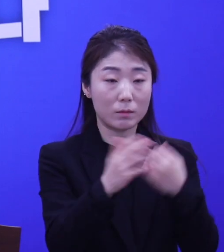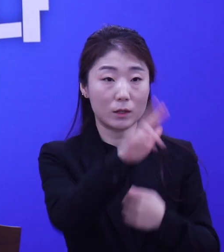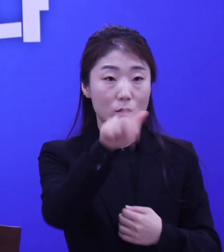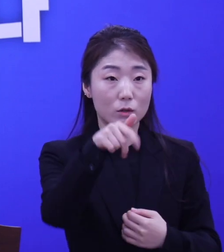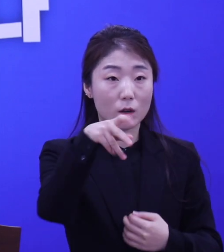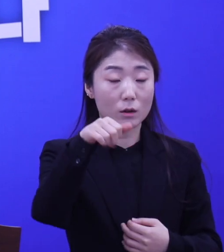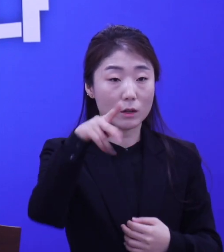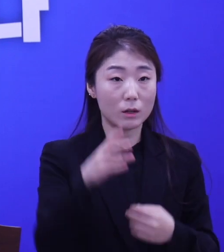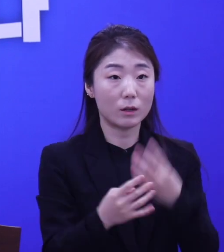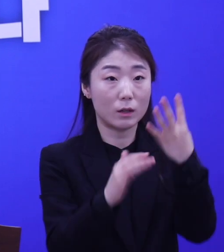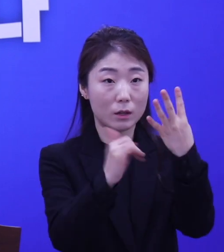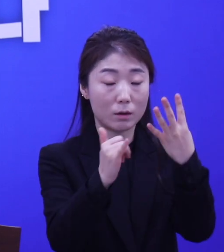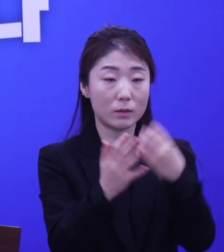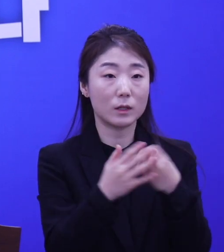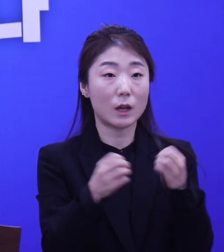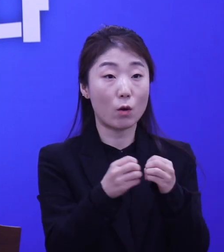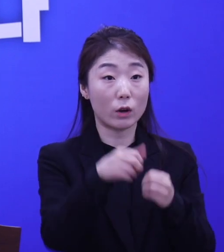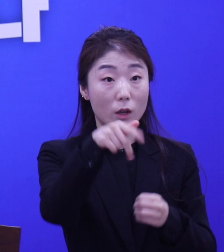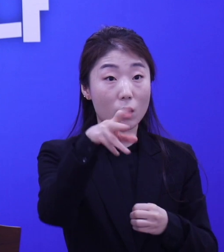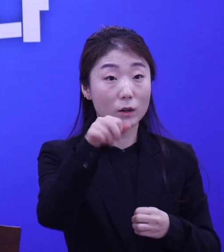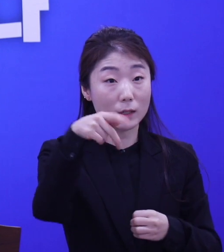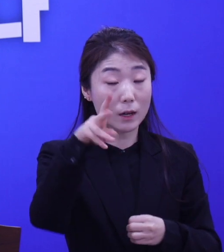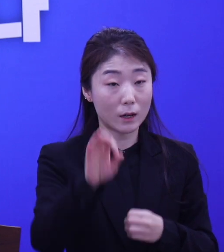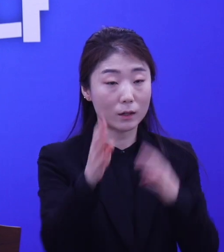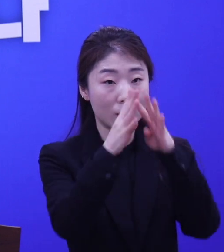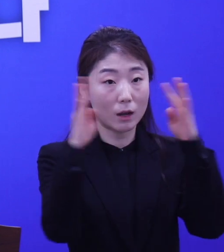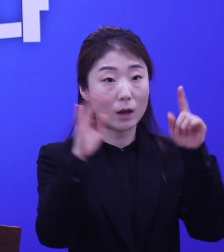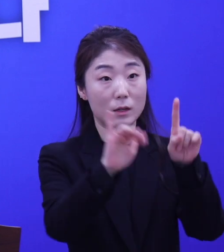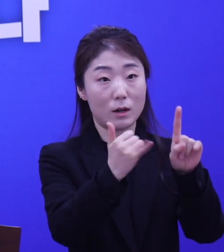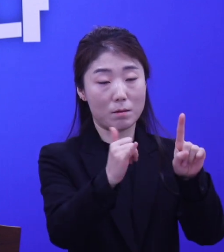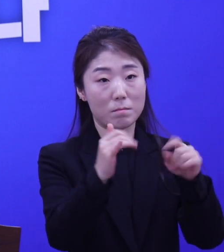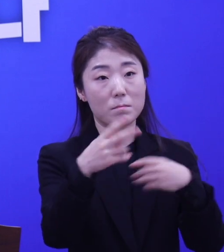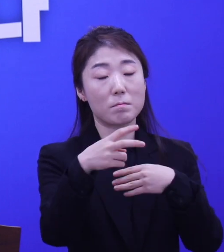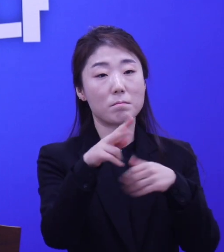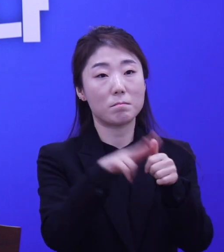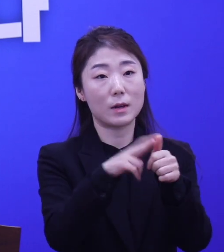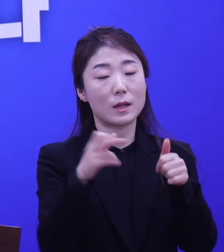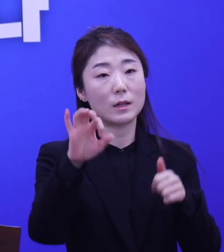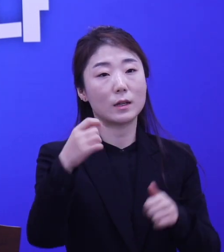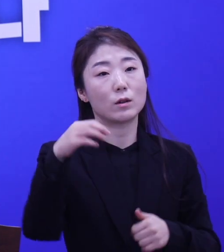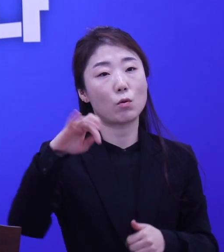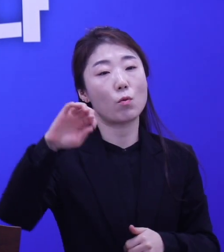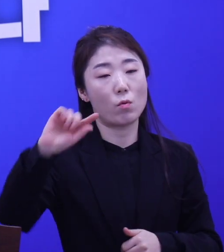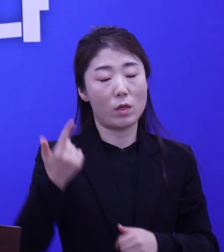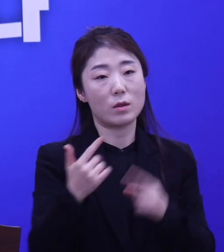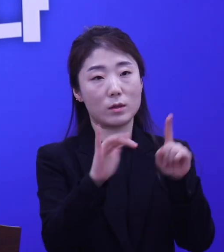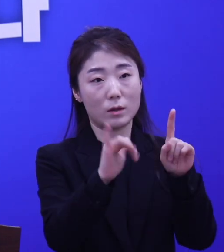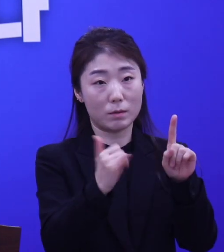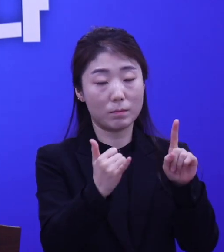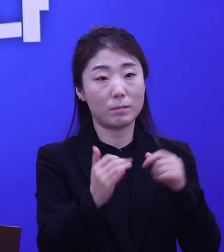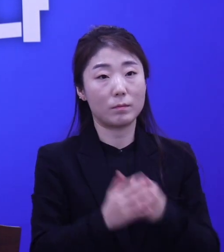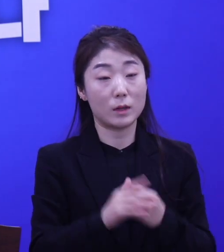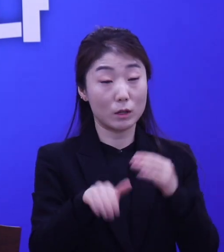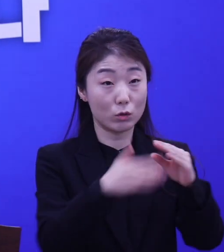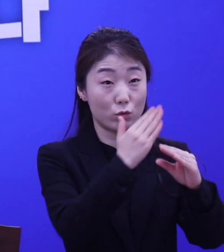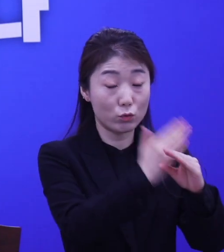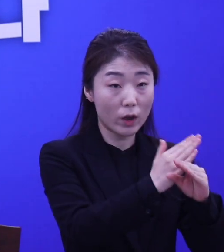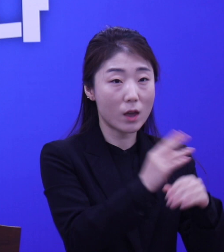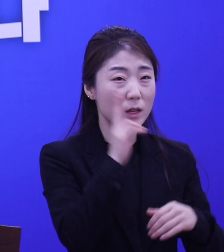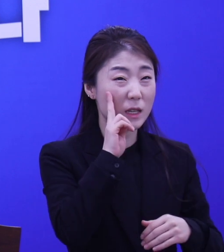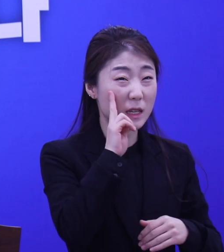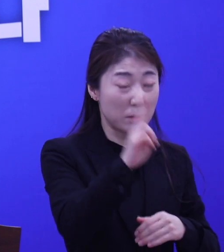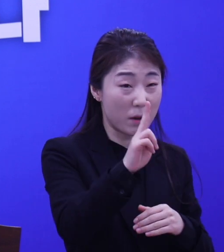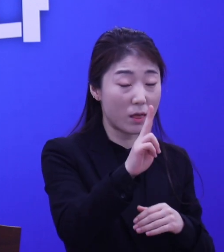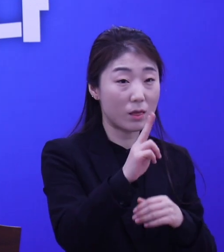진주경상대병원에 2명, 창원경상대병원에 1명, 마산의료원에 1명입니다. 이 가운데 중증